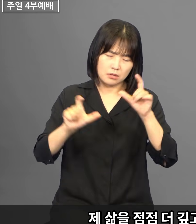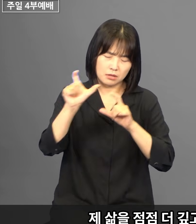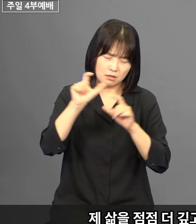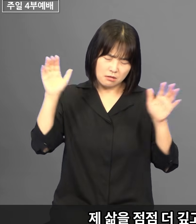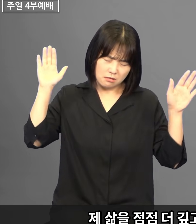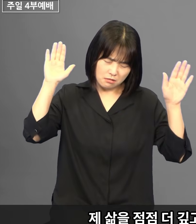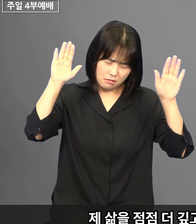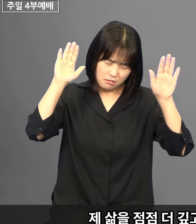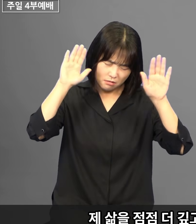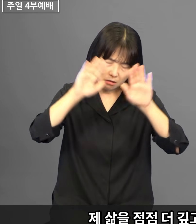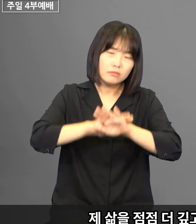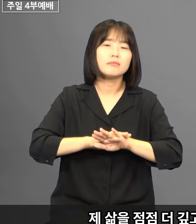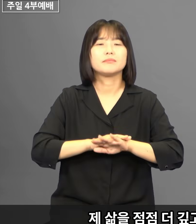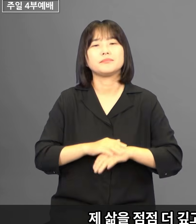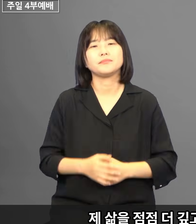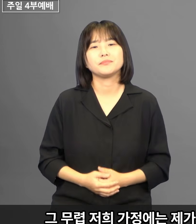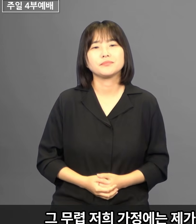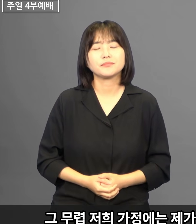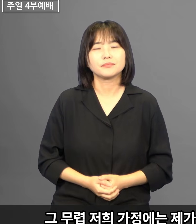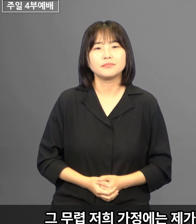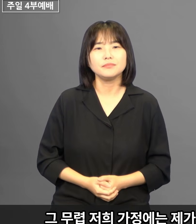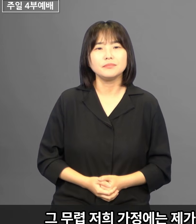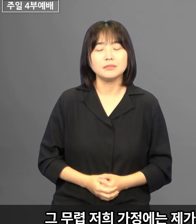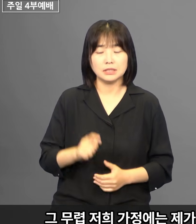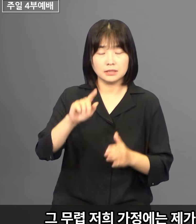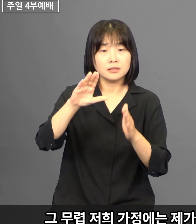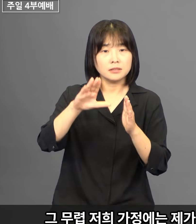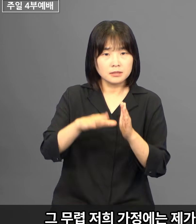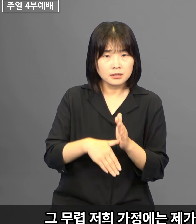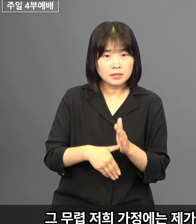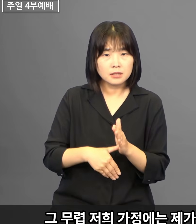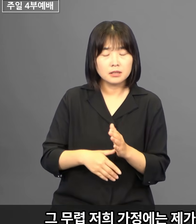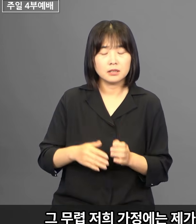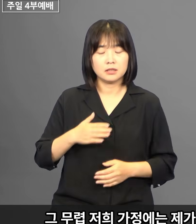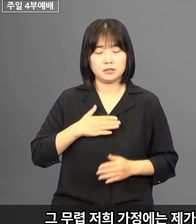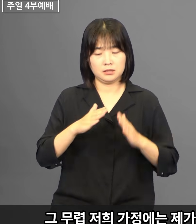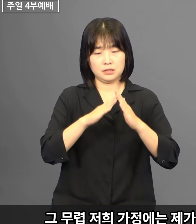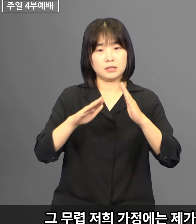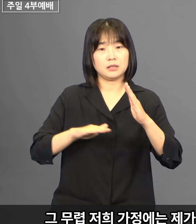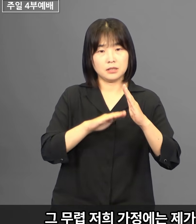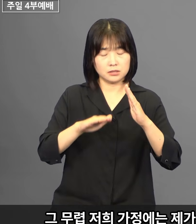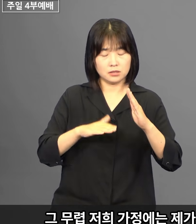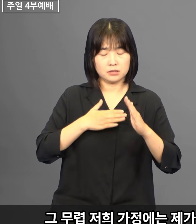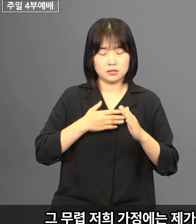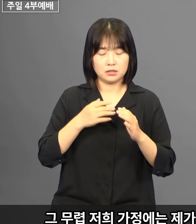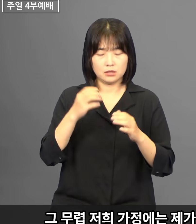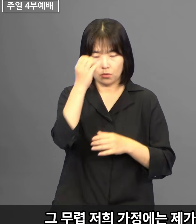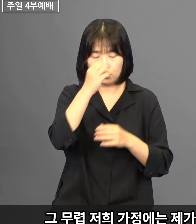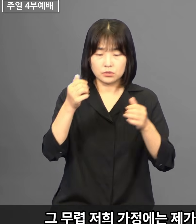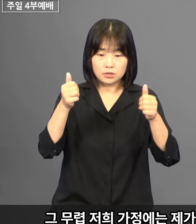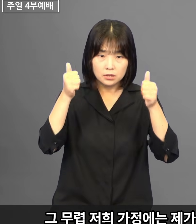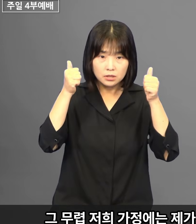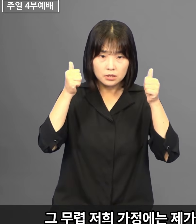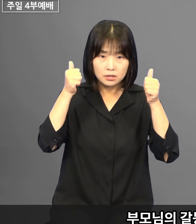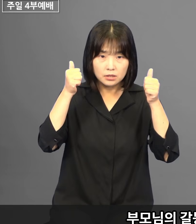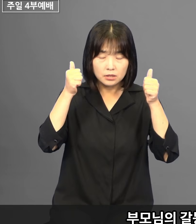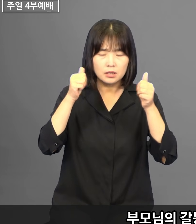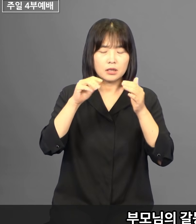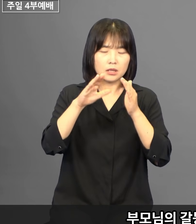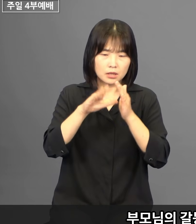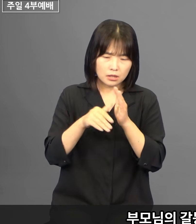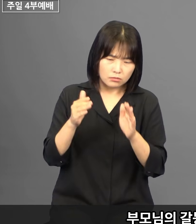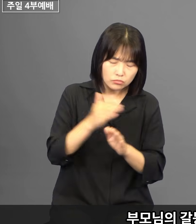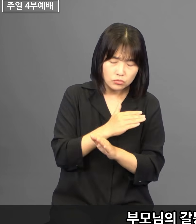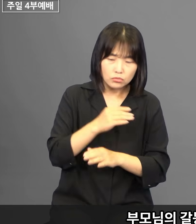더 어둡게 만들어갔습니다. 그 무렵 저희 가정에는 제가 고등학교를 졸업할 무렵부터 시작된